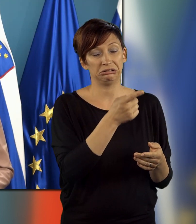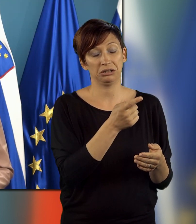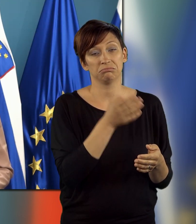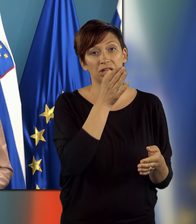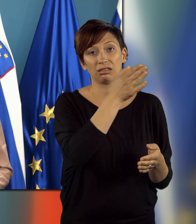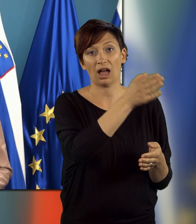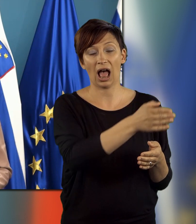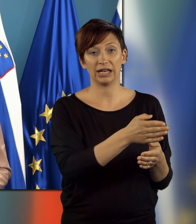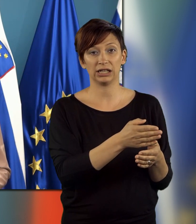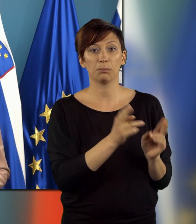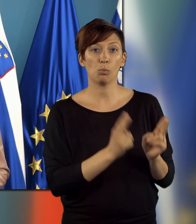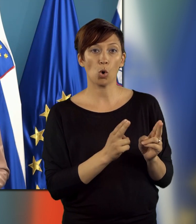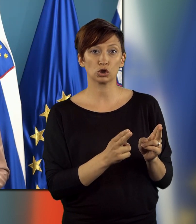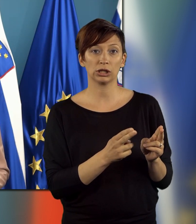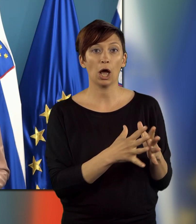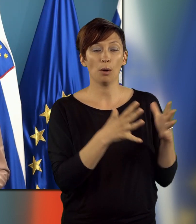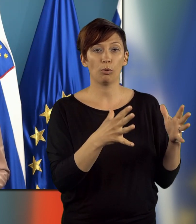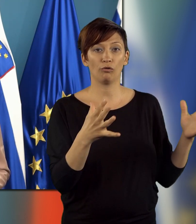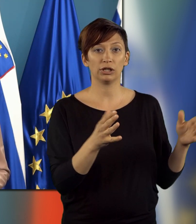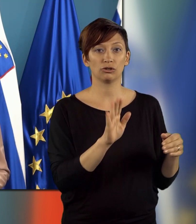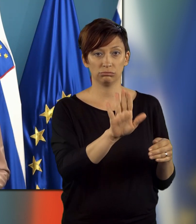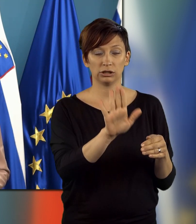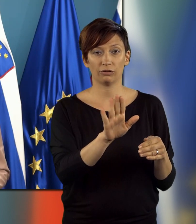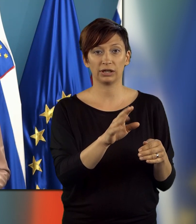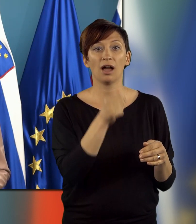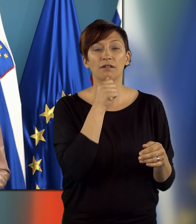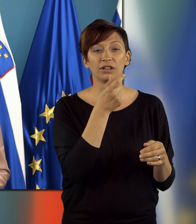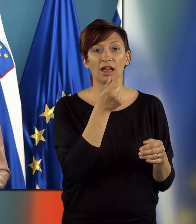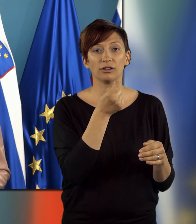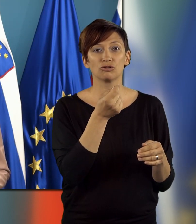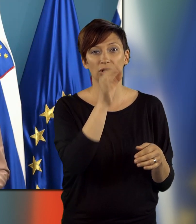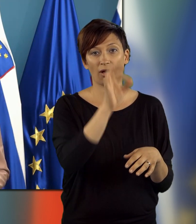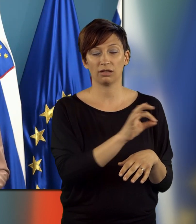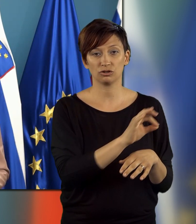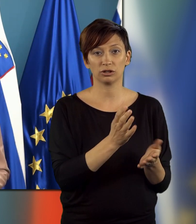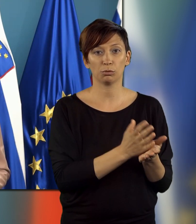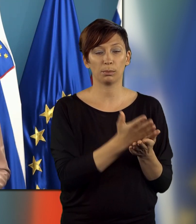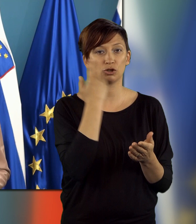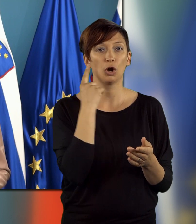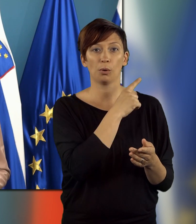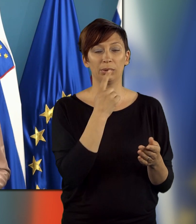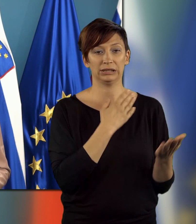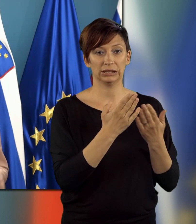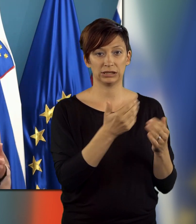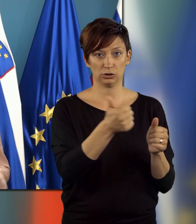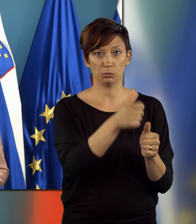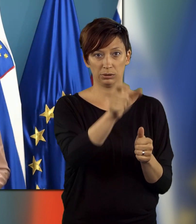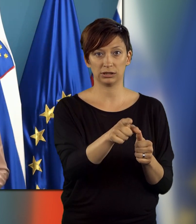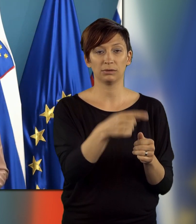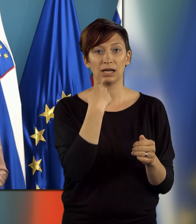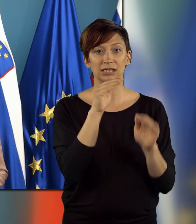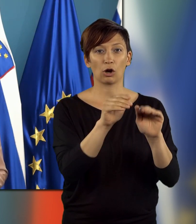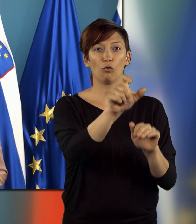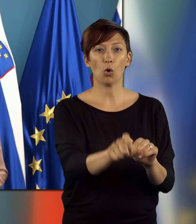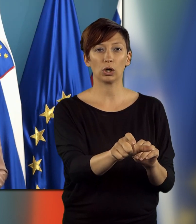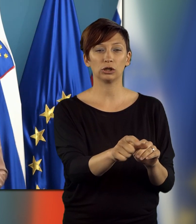nadaljnjih možnih povečanj njihovega finančnega načrta pa je bilo že v petek na sestanku z njim, z